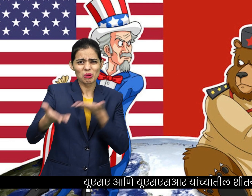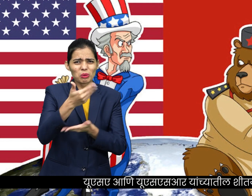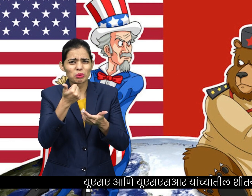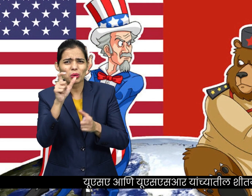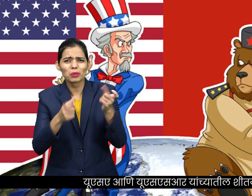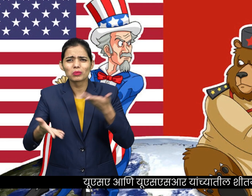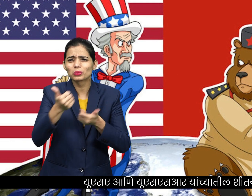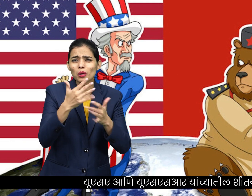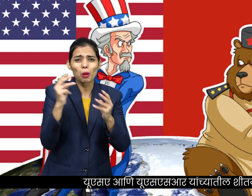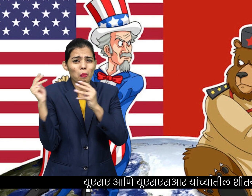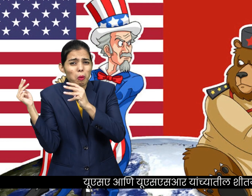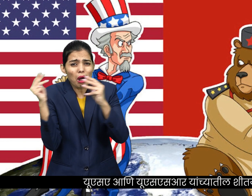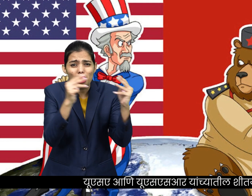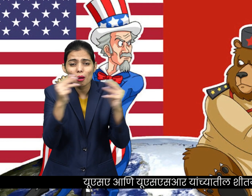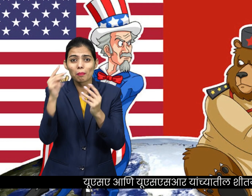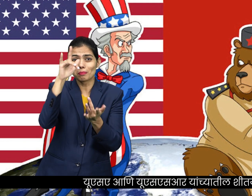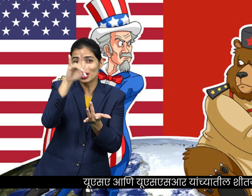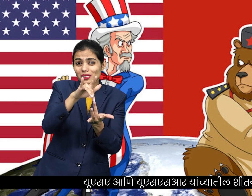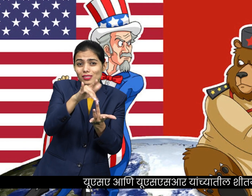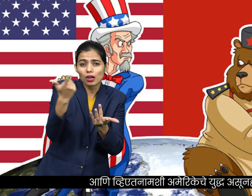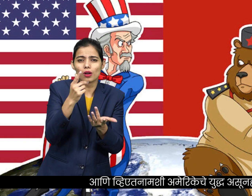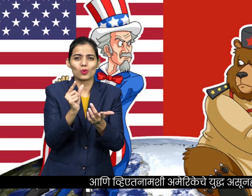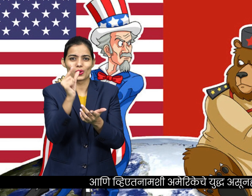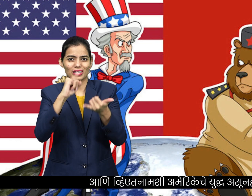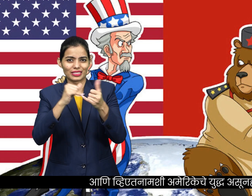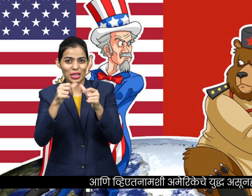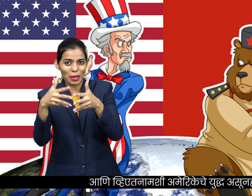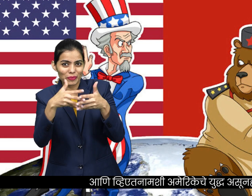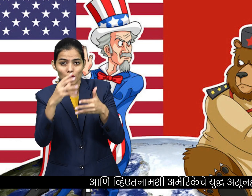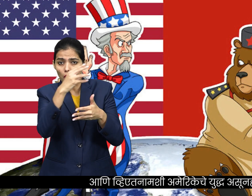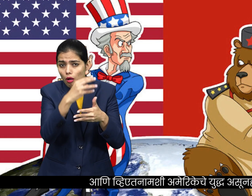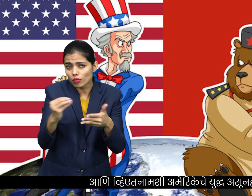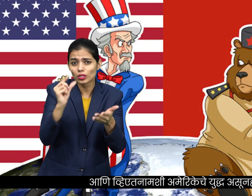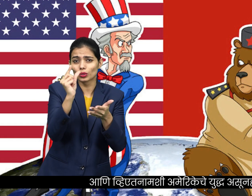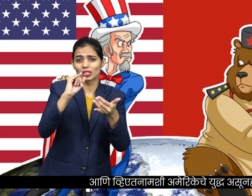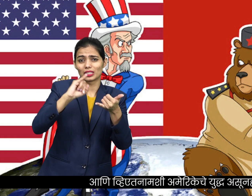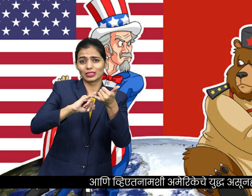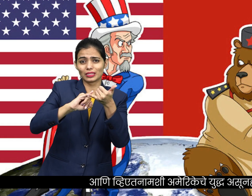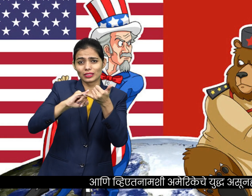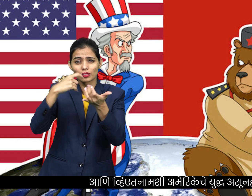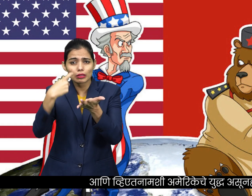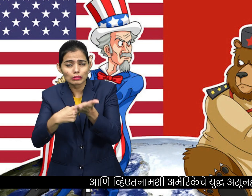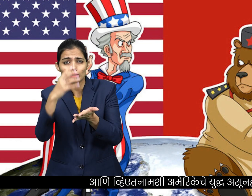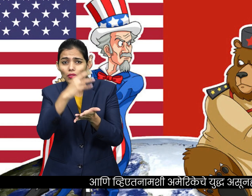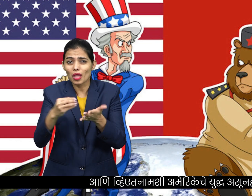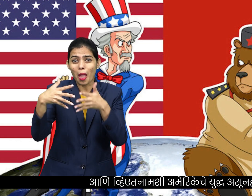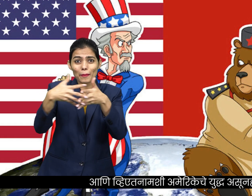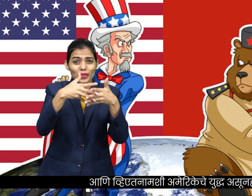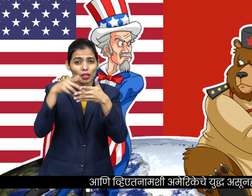USA आणि USSR यांच्यातील शीतयुद्ध आणि व्हिएतनामशी अमेरिकेचं युद्ध असूनही